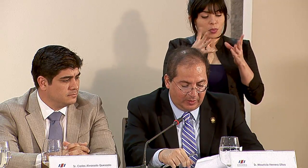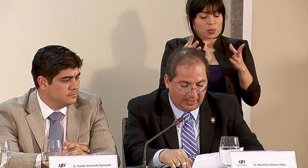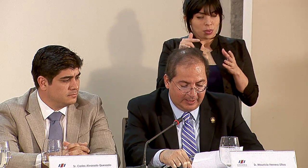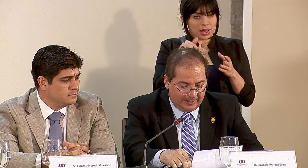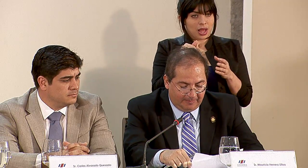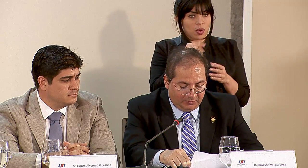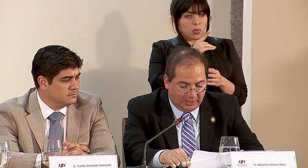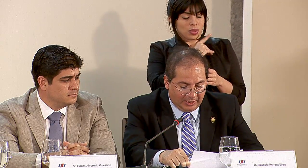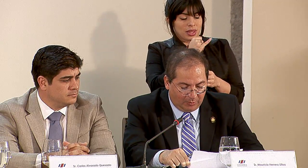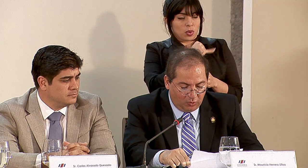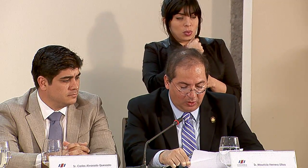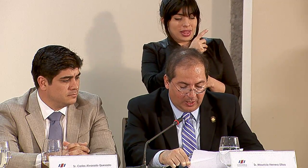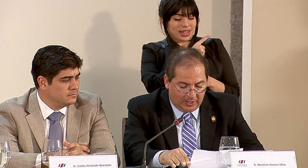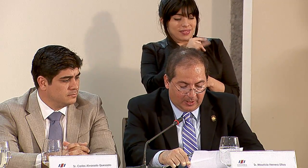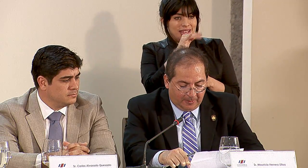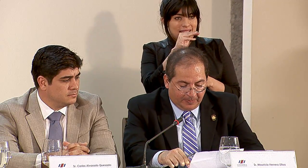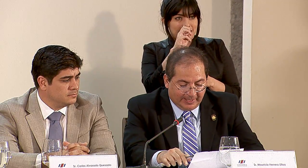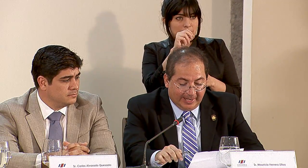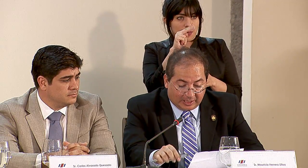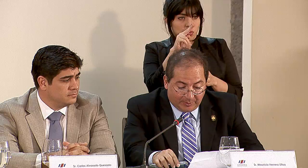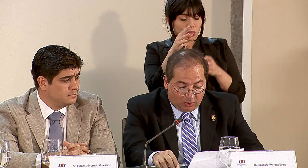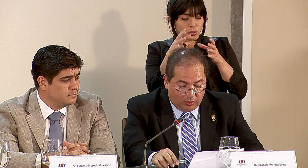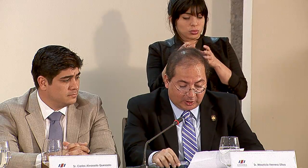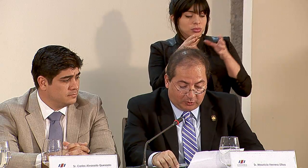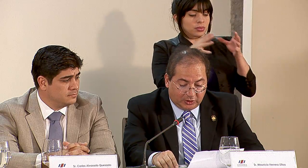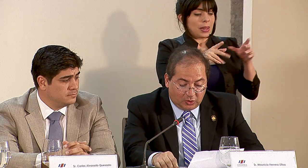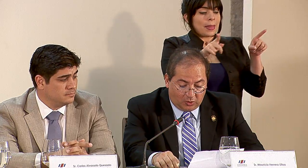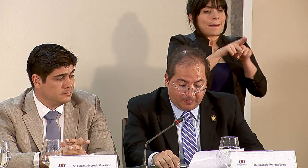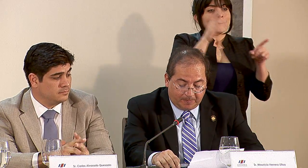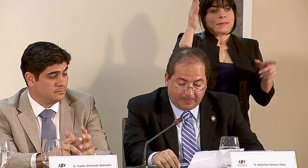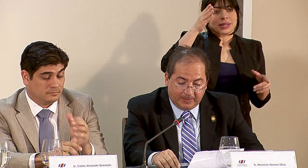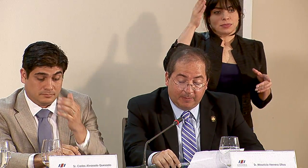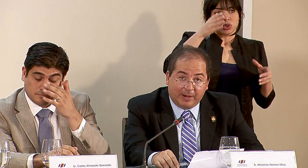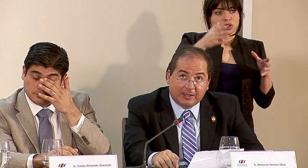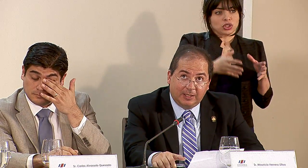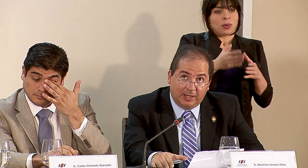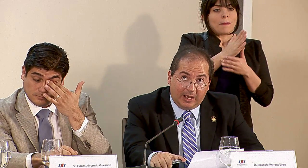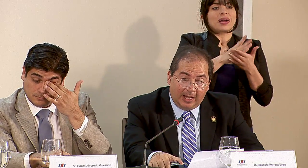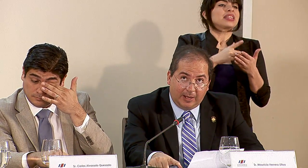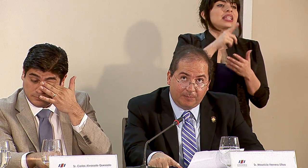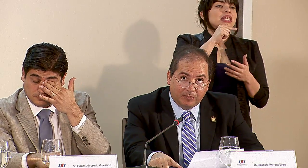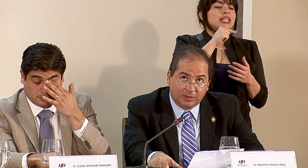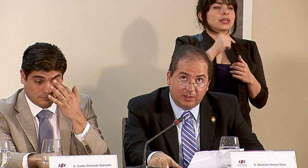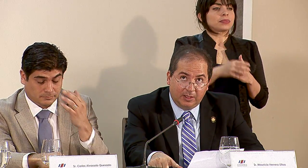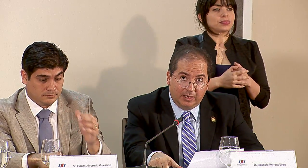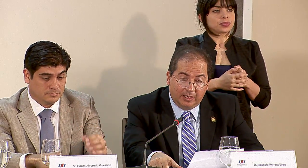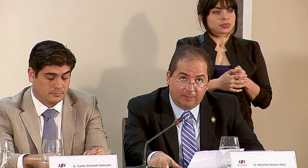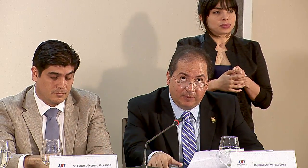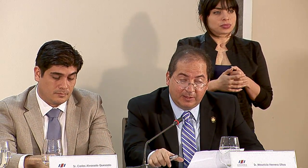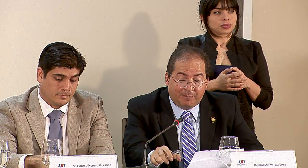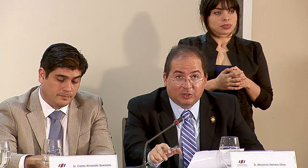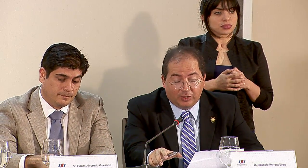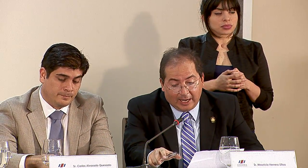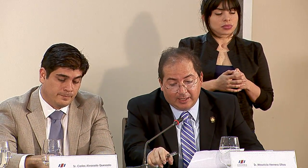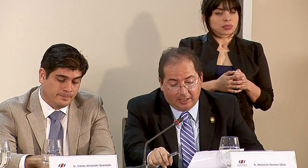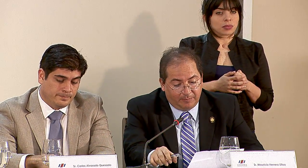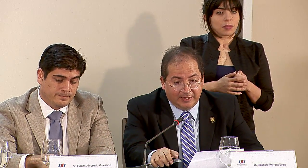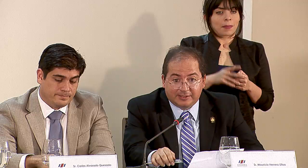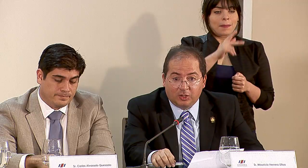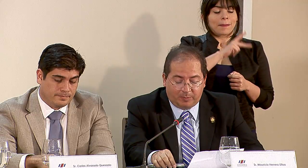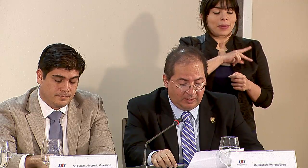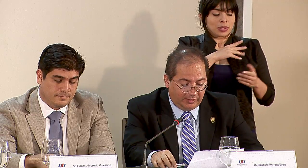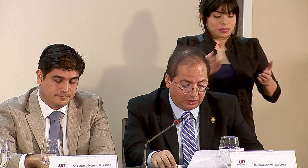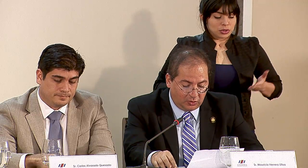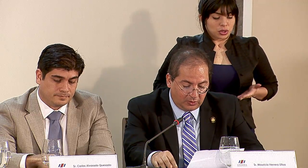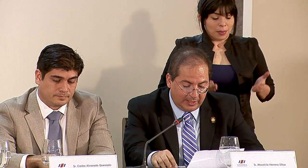Directiva del INAMU y también hubo una exposición de parte de la de personal del